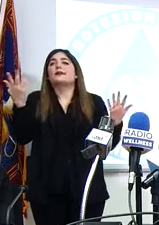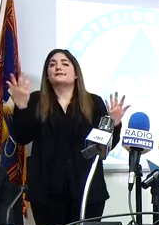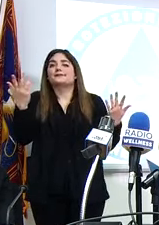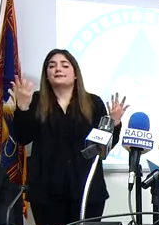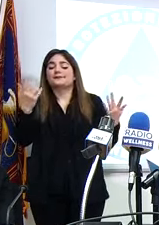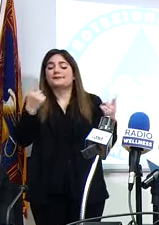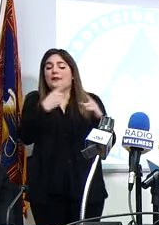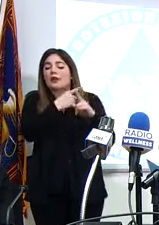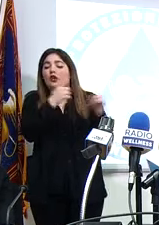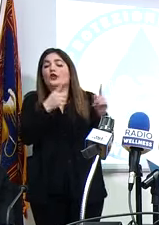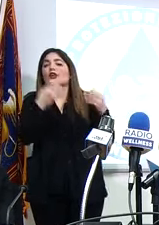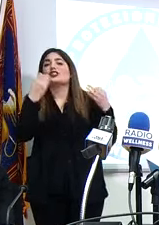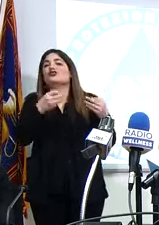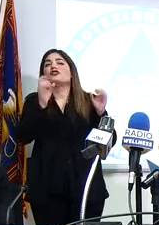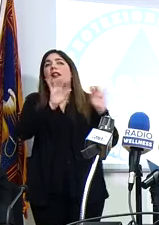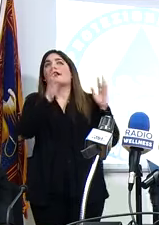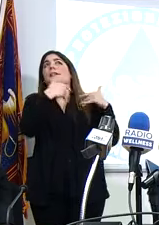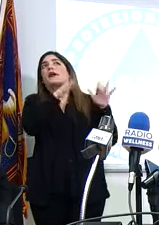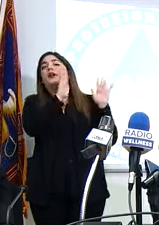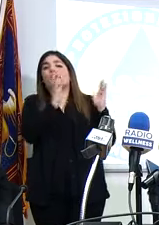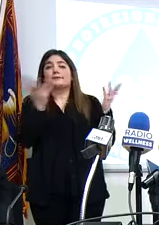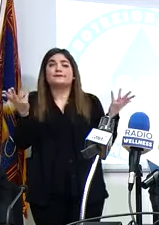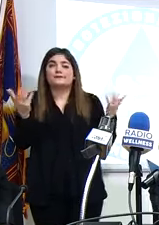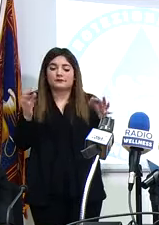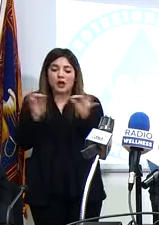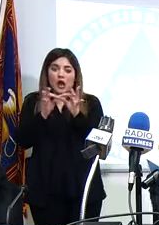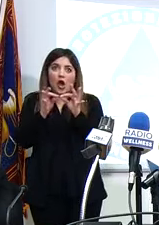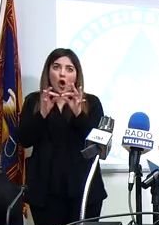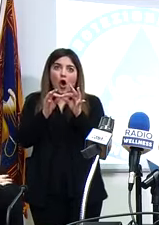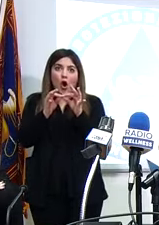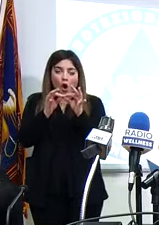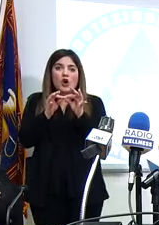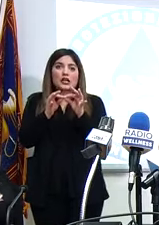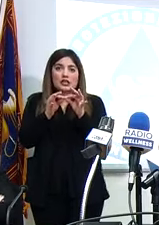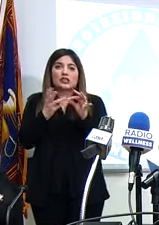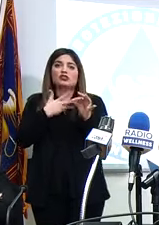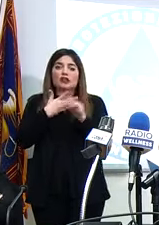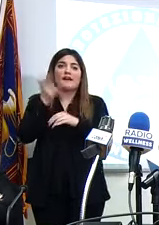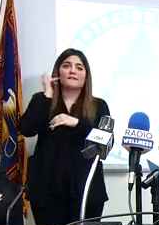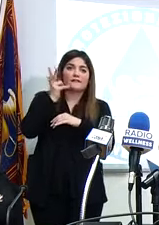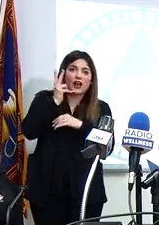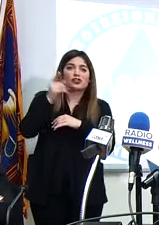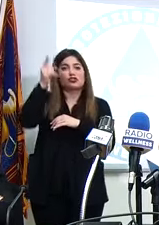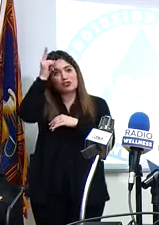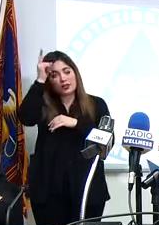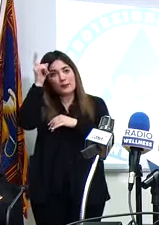ci sono già accordi multilaterali tra Francia, Germania, Italia, Spagna,